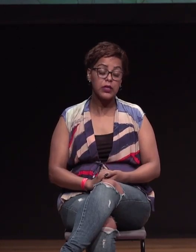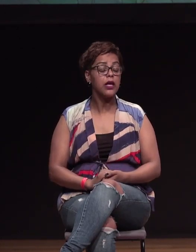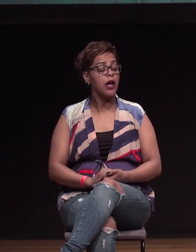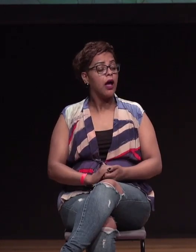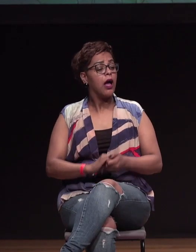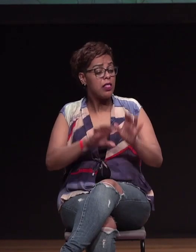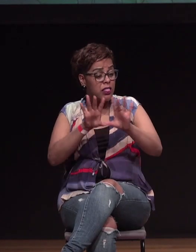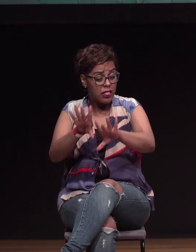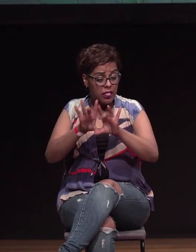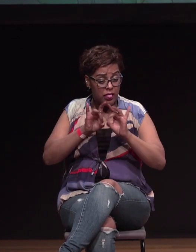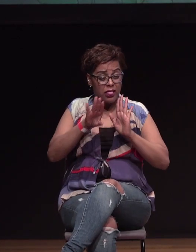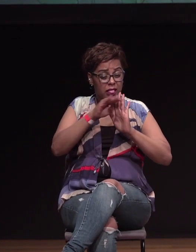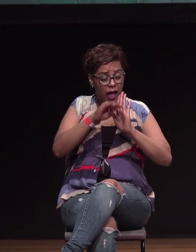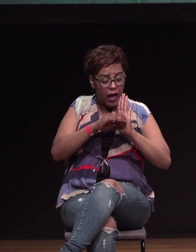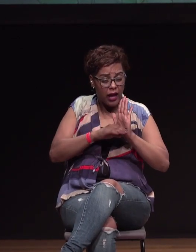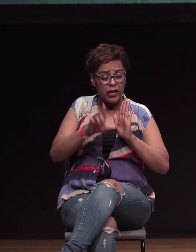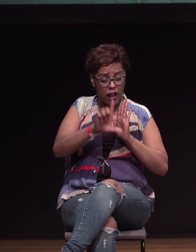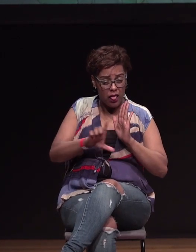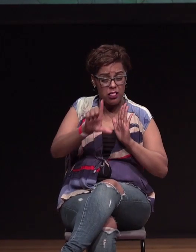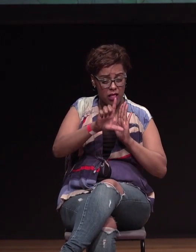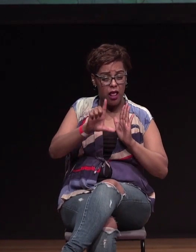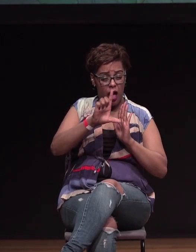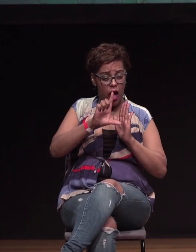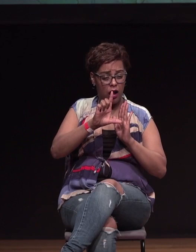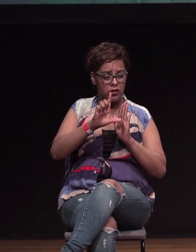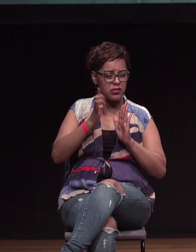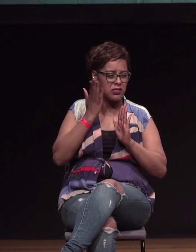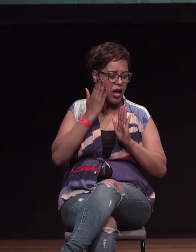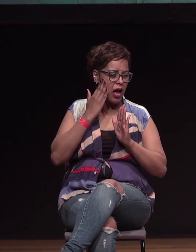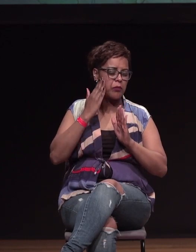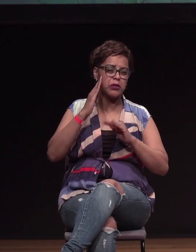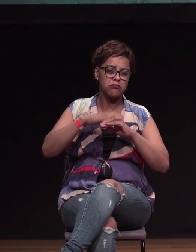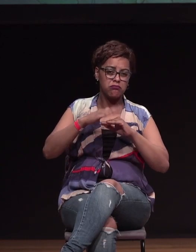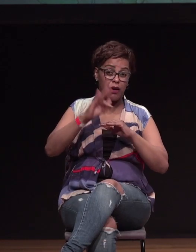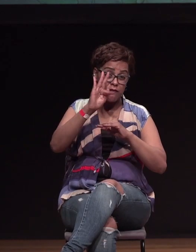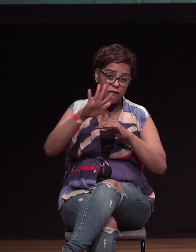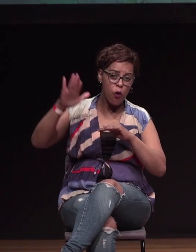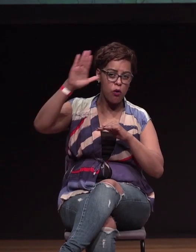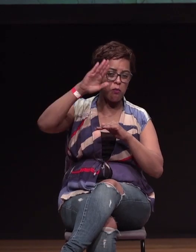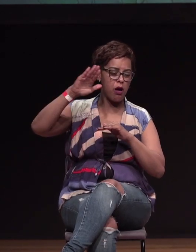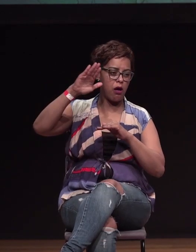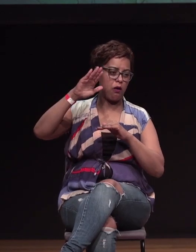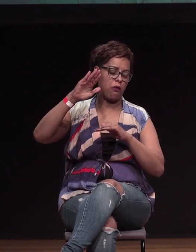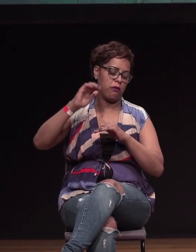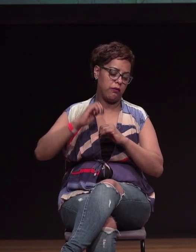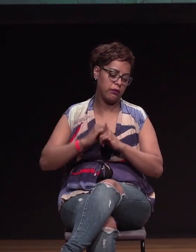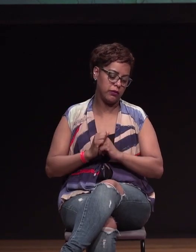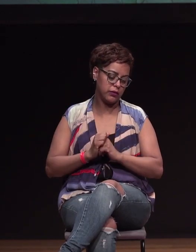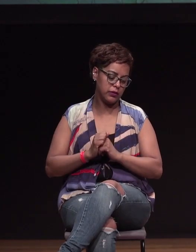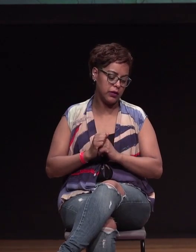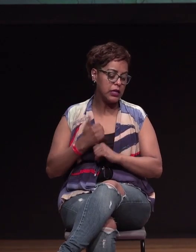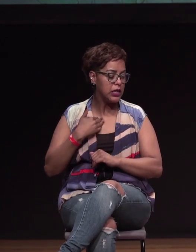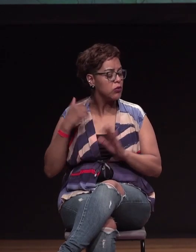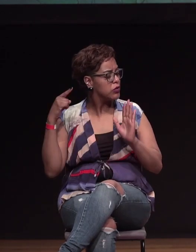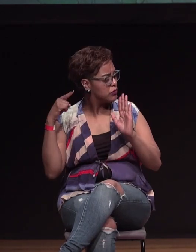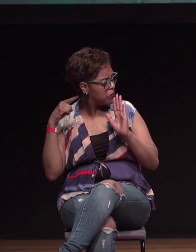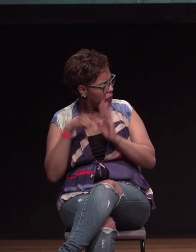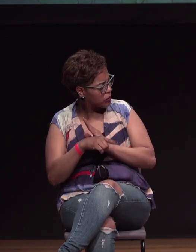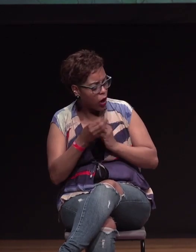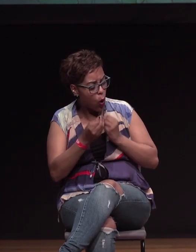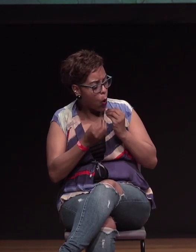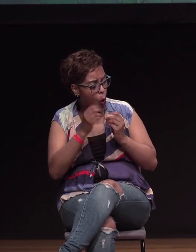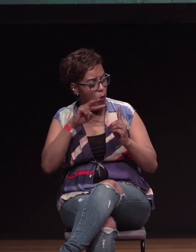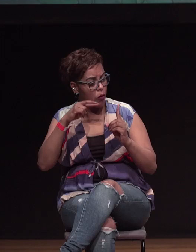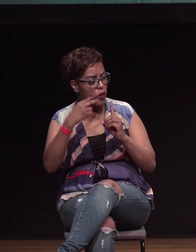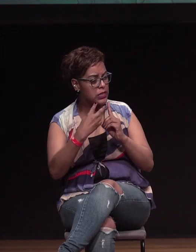literárias, olhar para o trabalho de aspectos também mais formais e não. E aí eu queria saber como você olha para essa